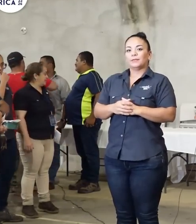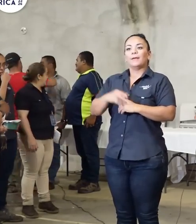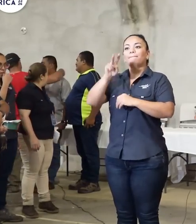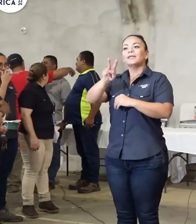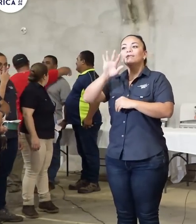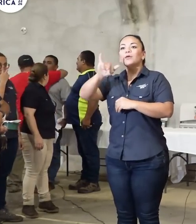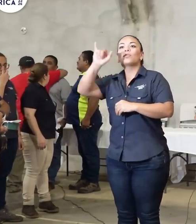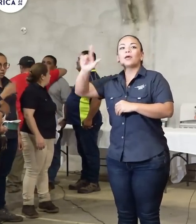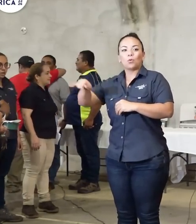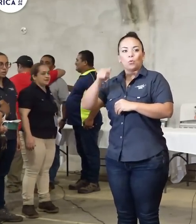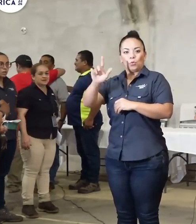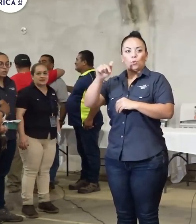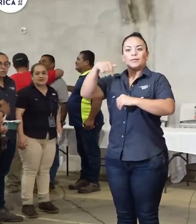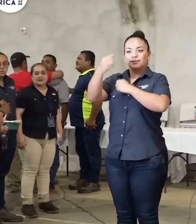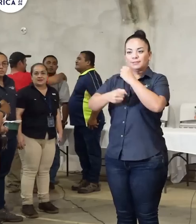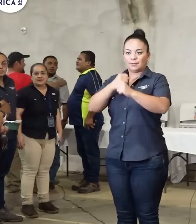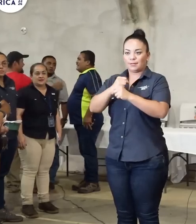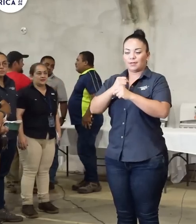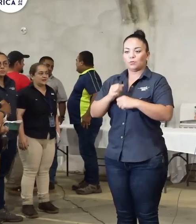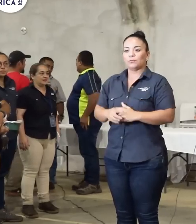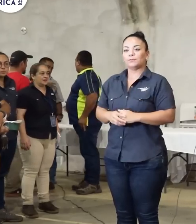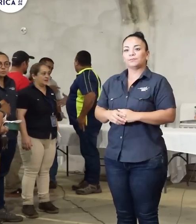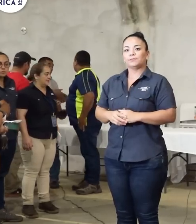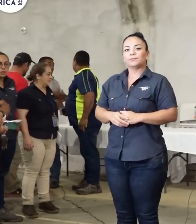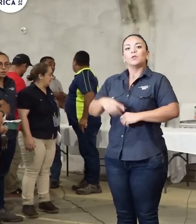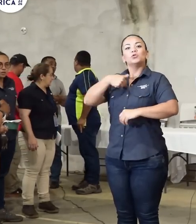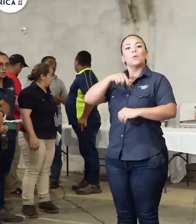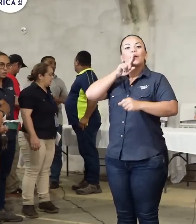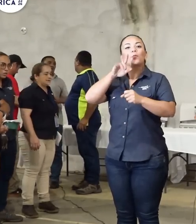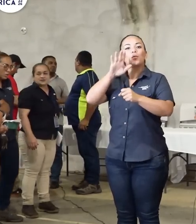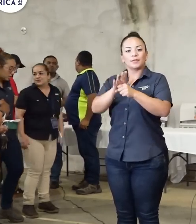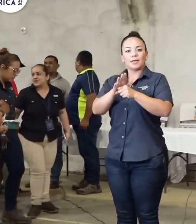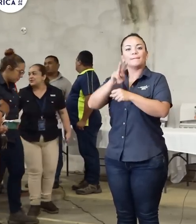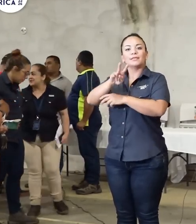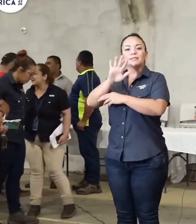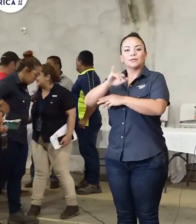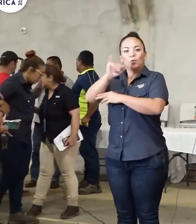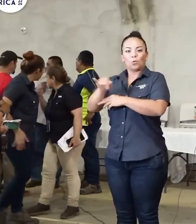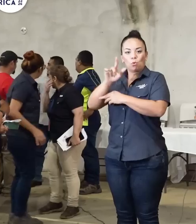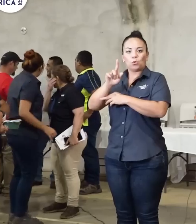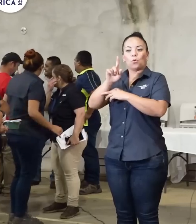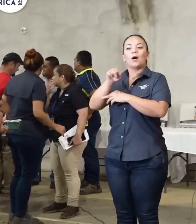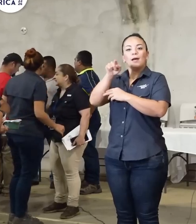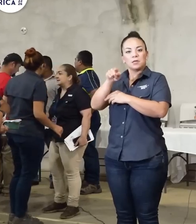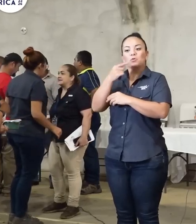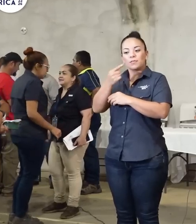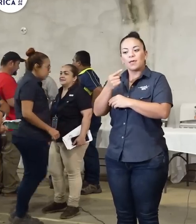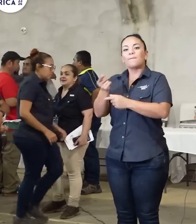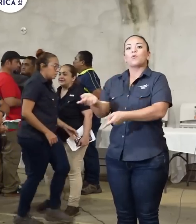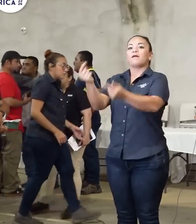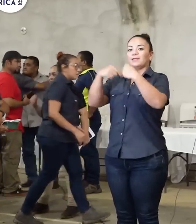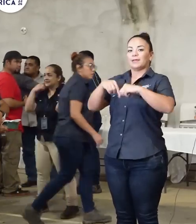25 de julio de este año. Yo me comprometí el 25 de julio de volver en menos